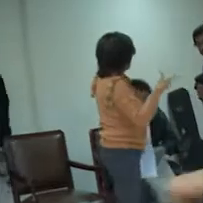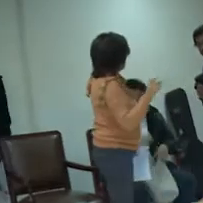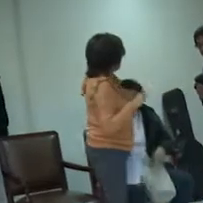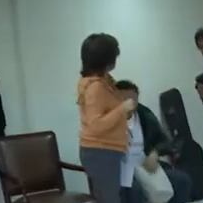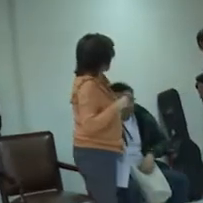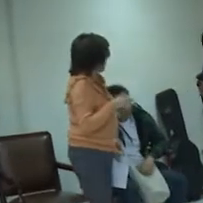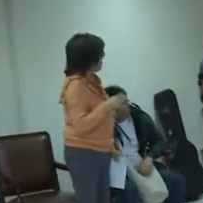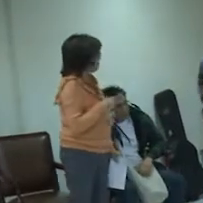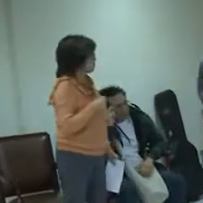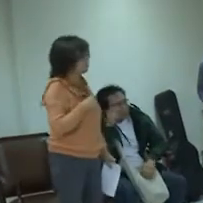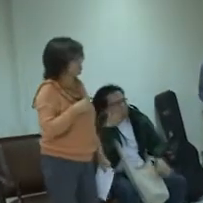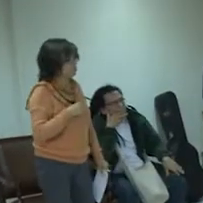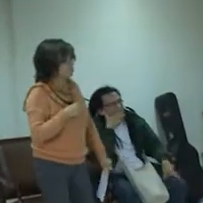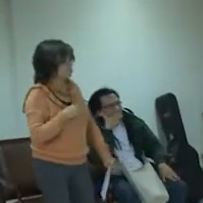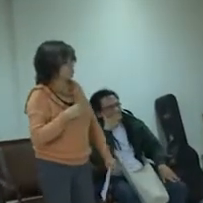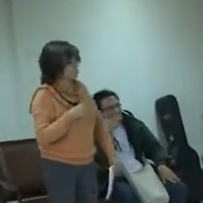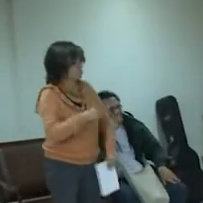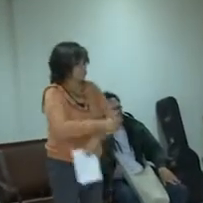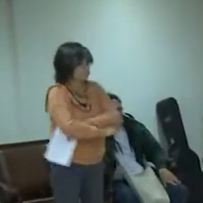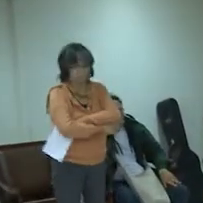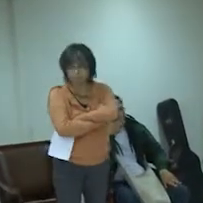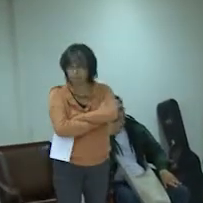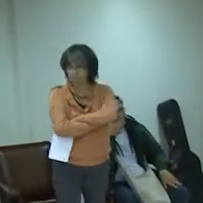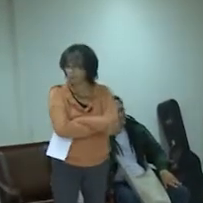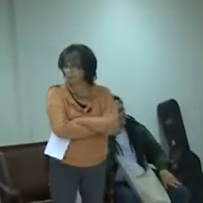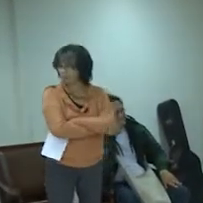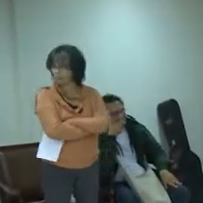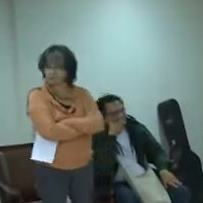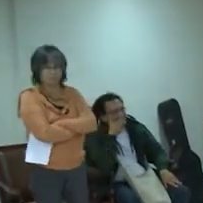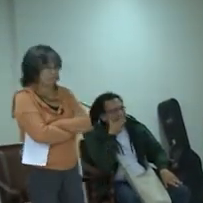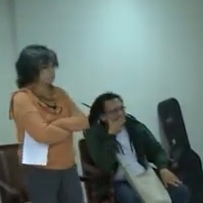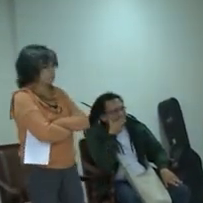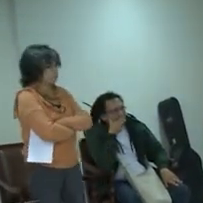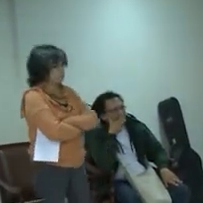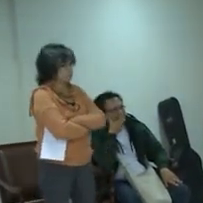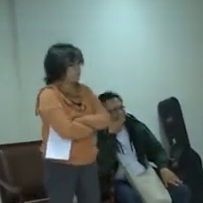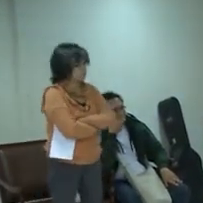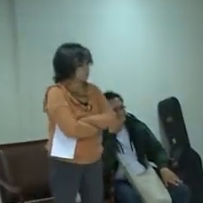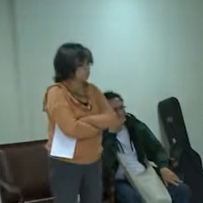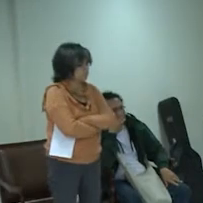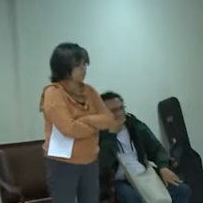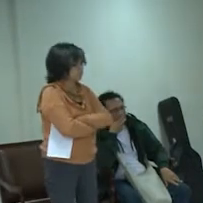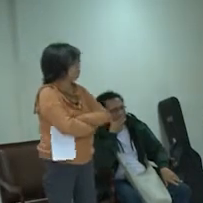un espacio de intervención por medio de la educación popular. Nosotros